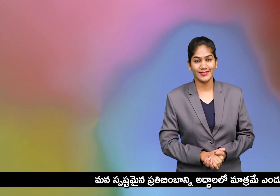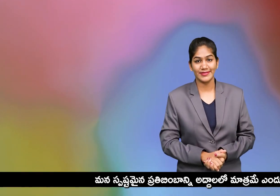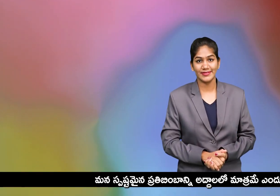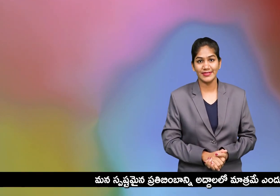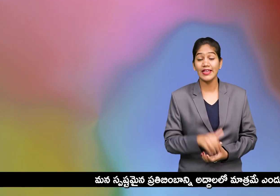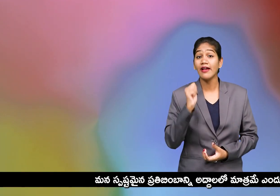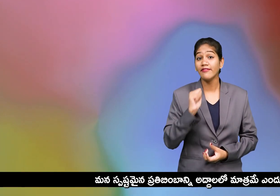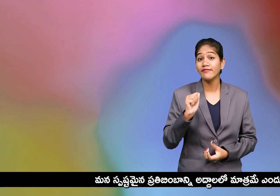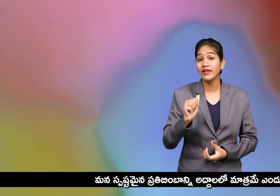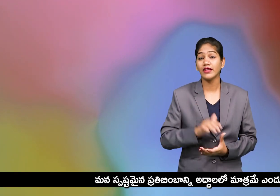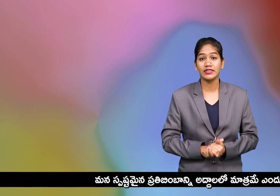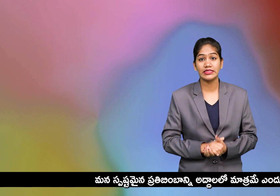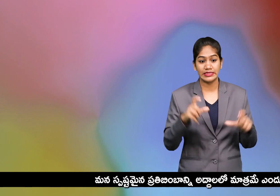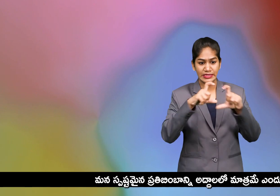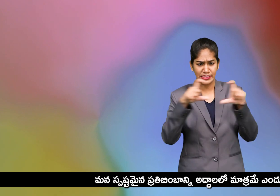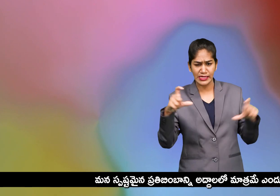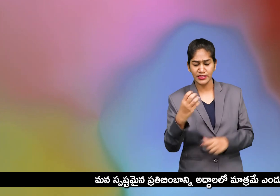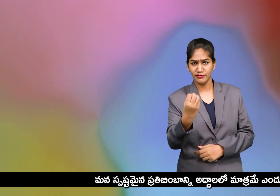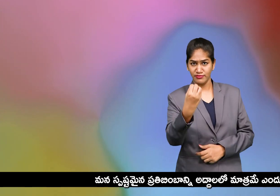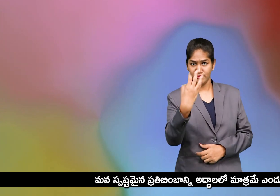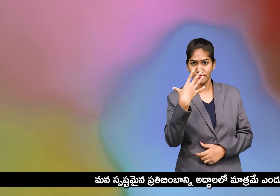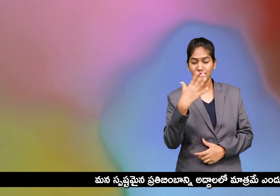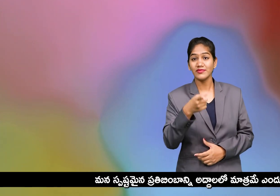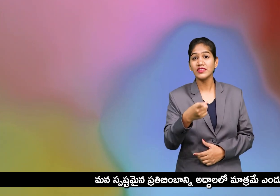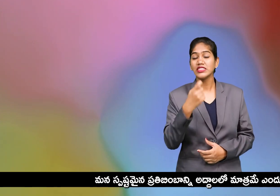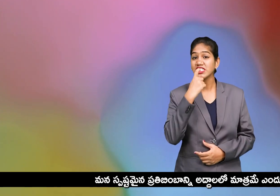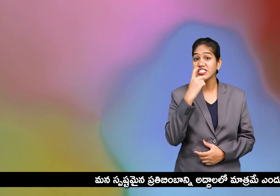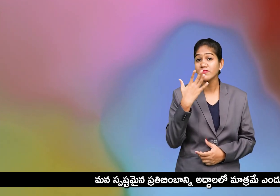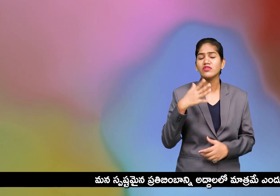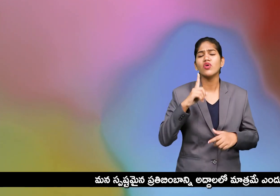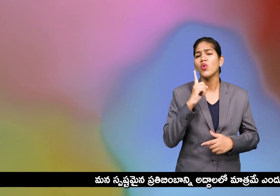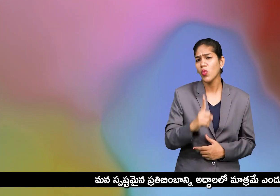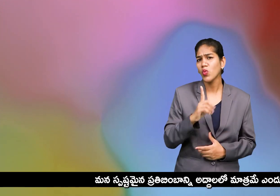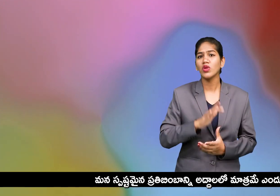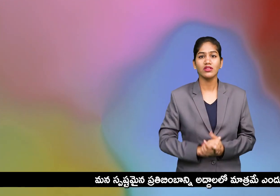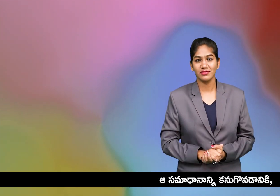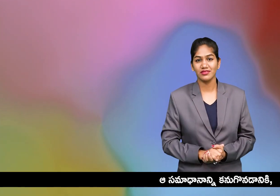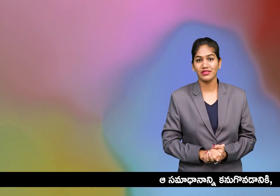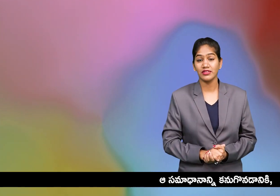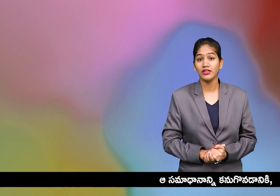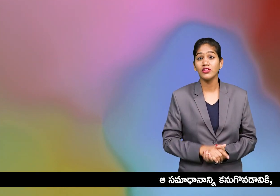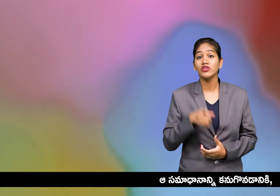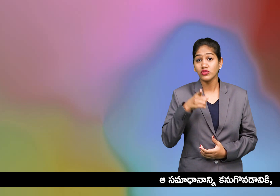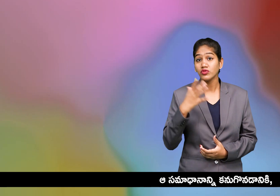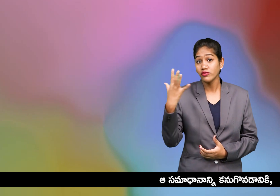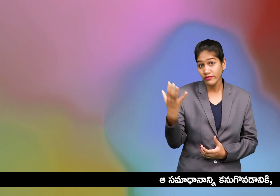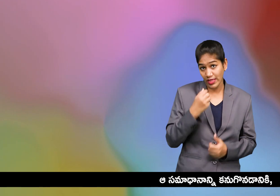మన స్పష్టమైన ప్రతిబింబాన్ని అద్దాలలో మాత్రమే ఎందుకు చూడగలం? ఆ సమాధానాన్ని